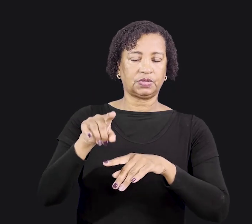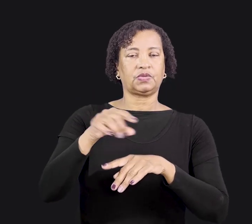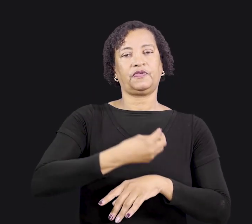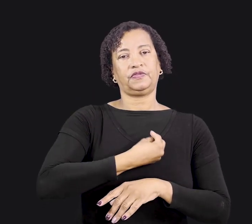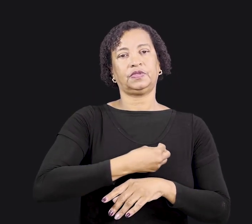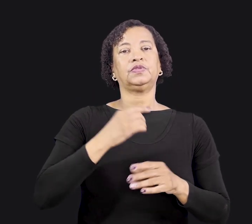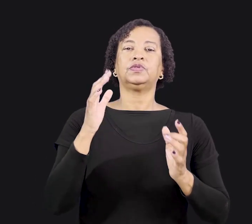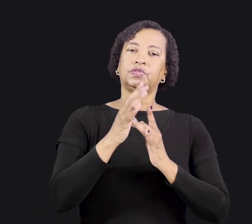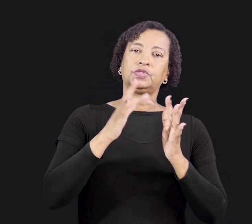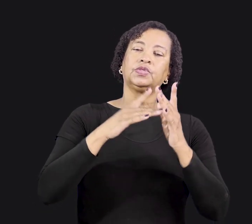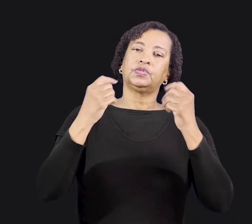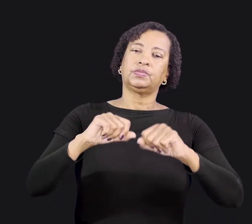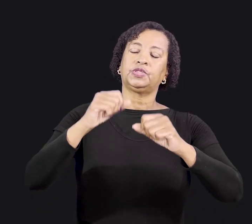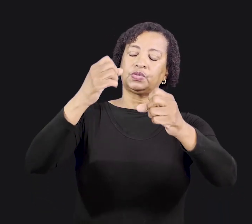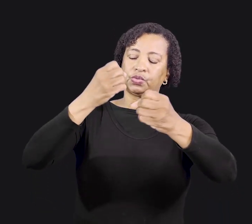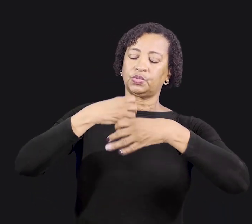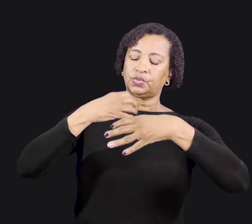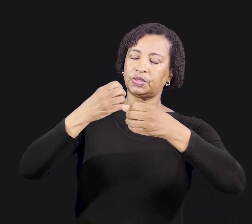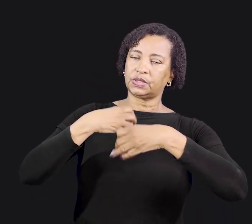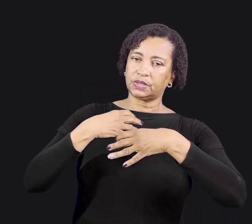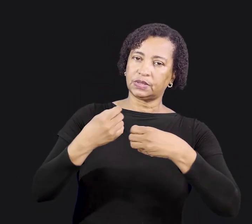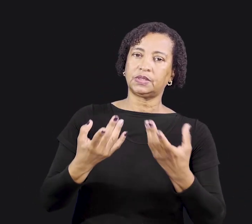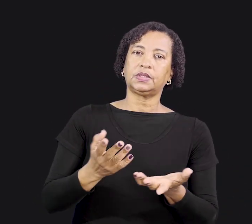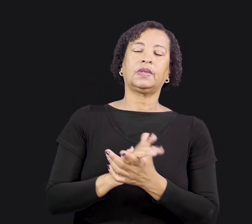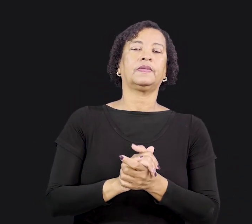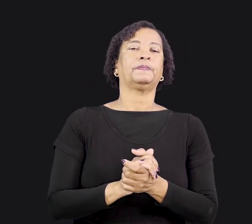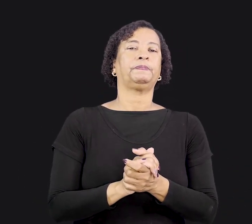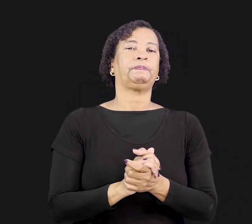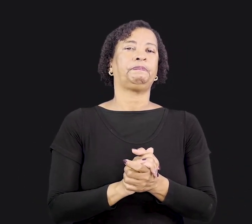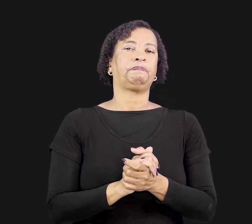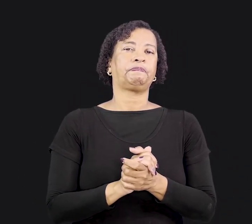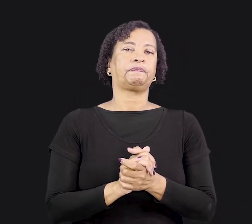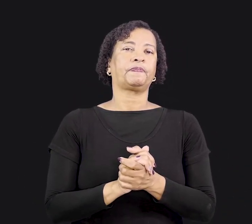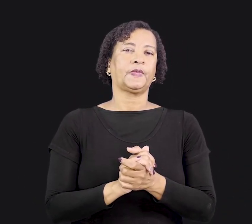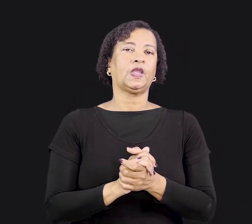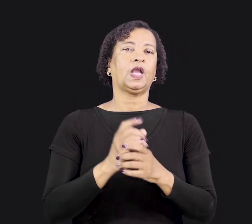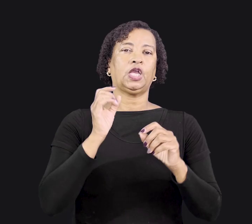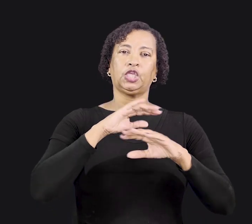nos ensinar os valores verticais de um discípulo dele, escritos no